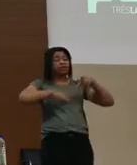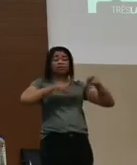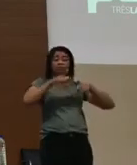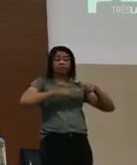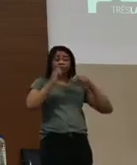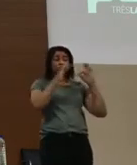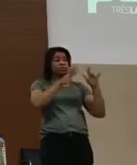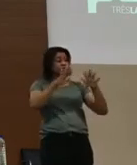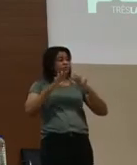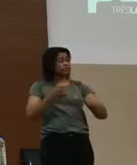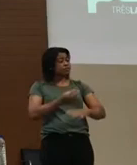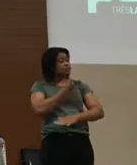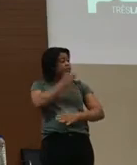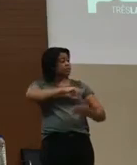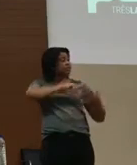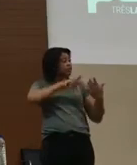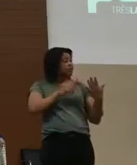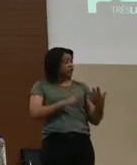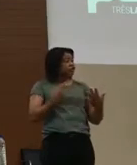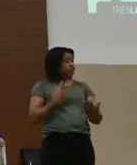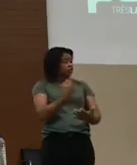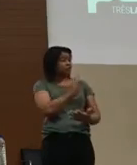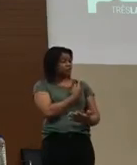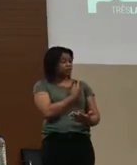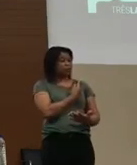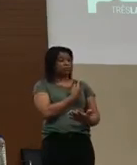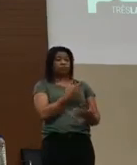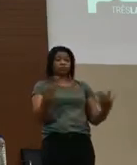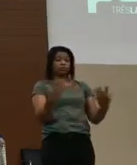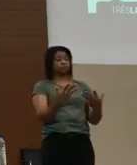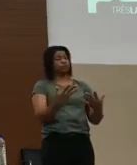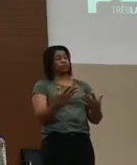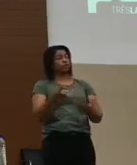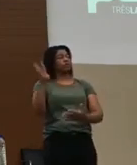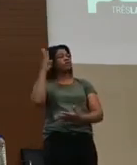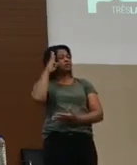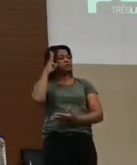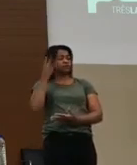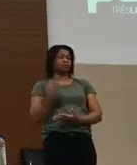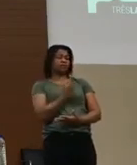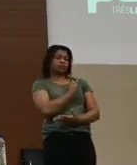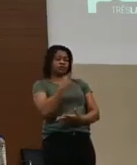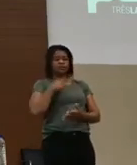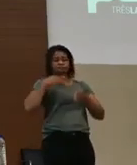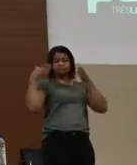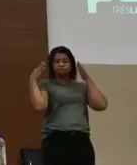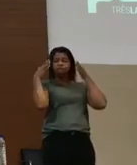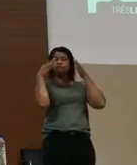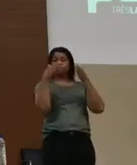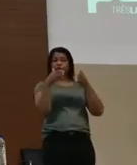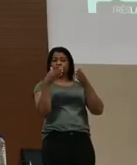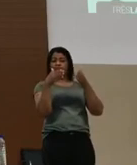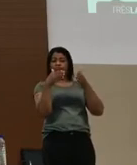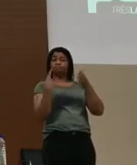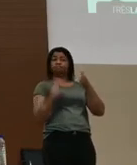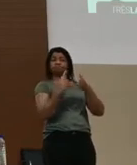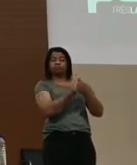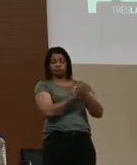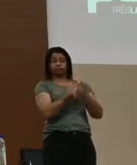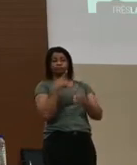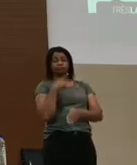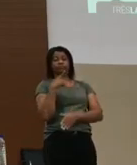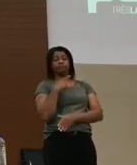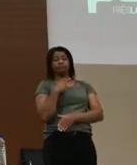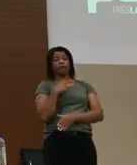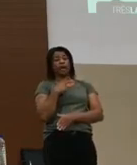alguma maneira. Né? Nós que estamos aqui às terças-feiras, a gente vem com esse pensamento. Né? Quem ora